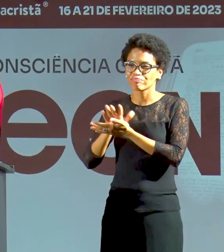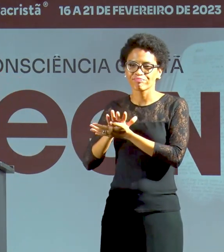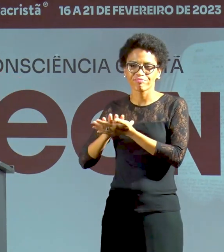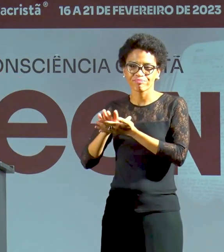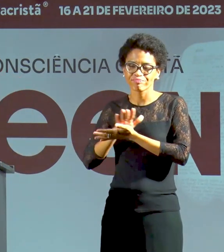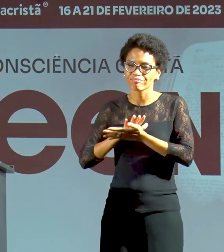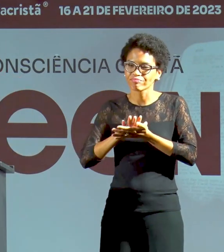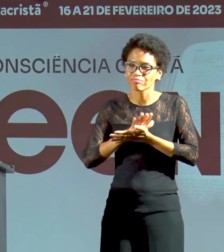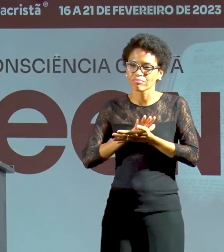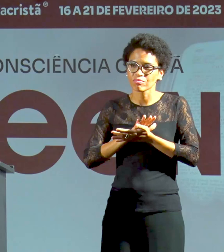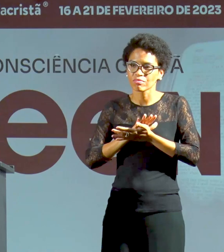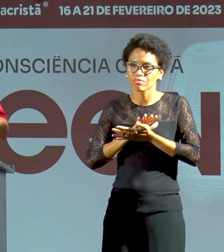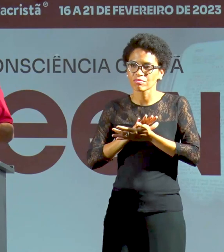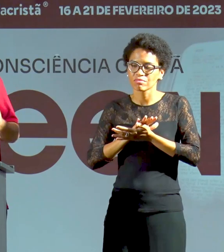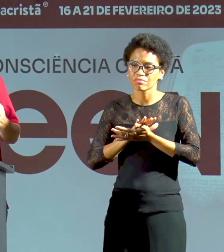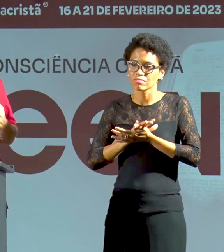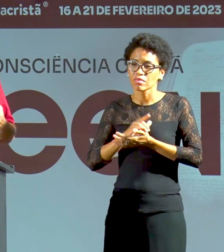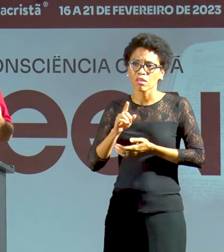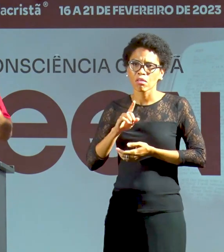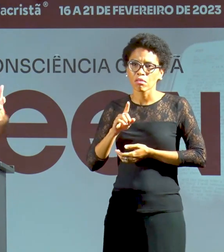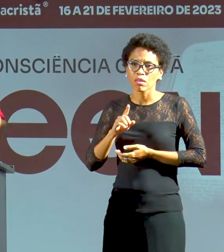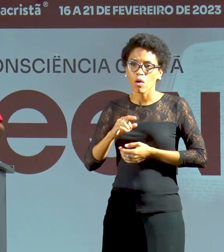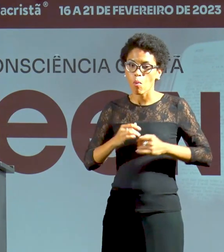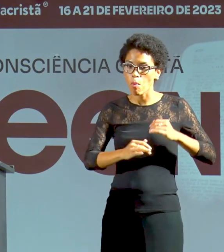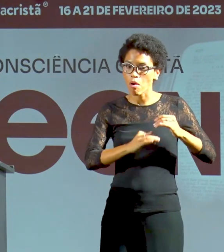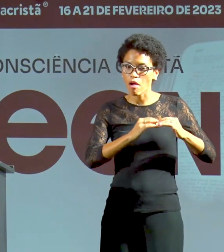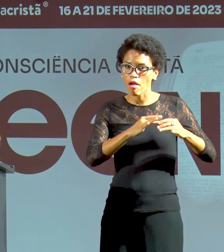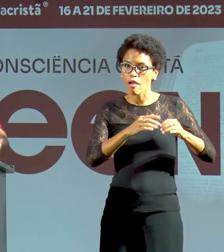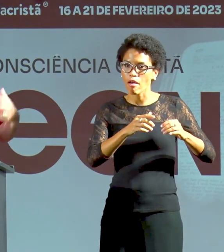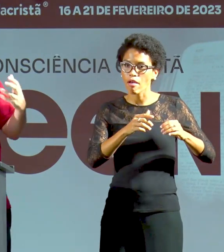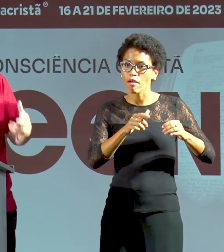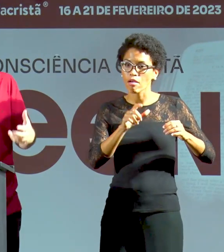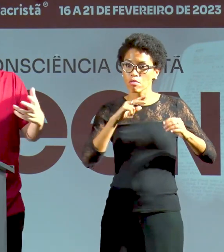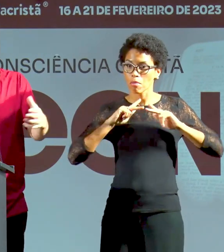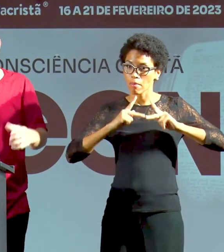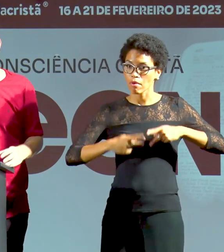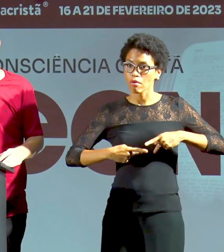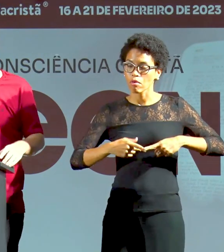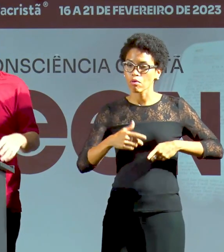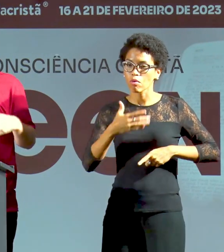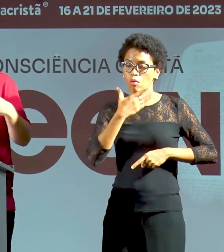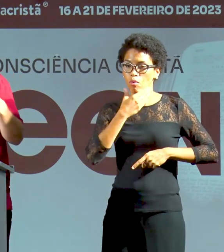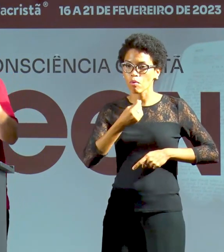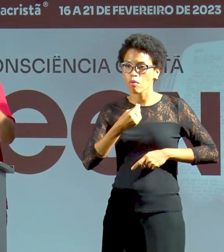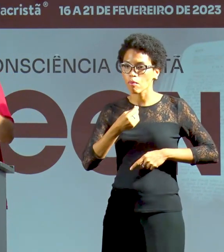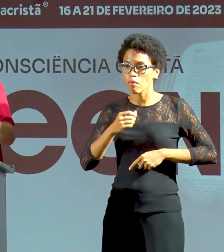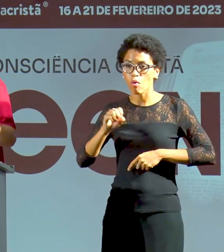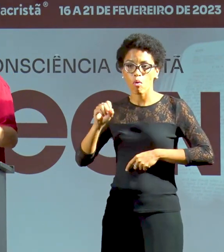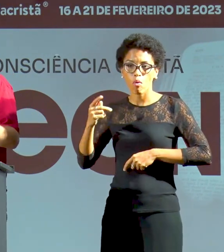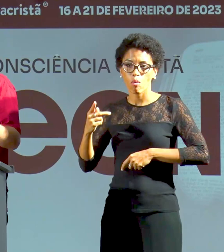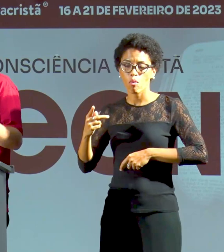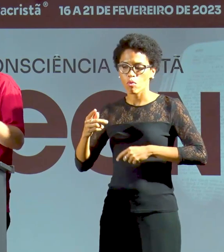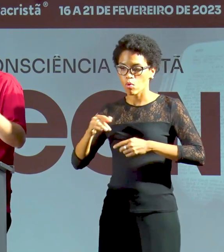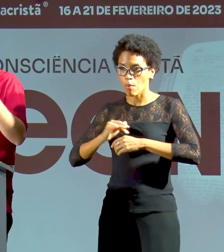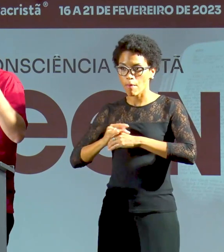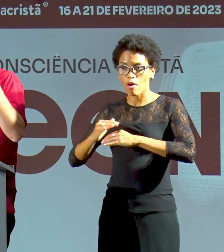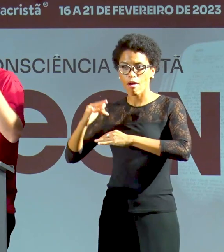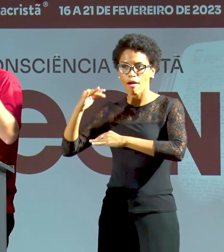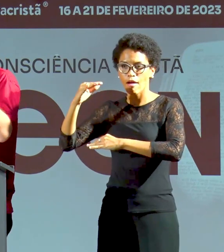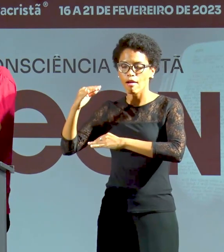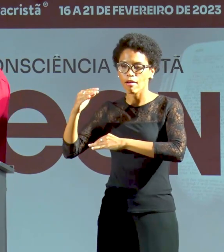se desenvolve como homem que você é como mulher que você é não se desenvolve como